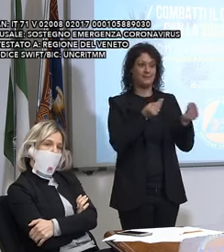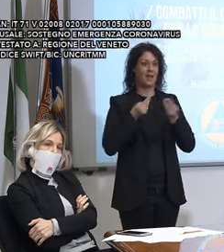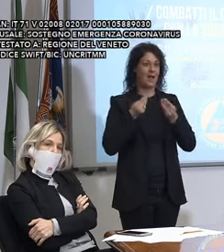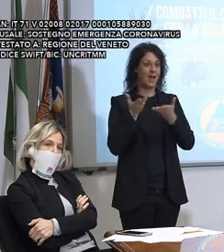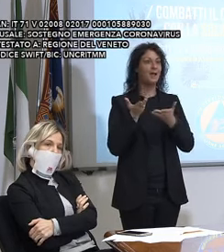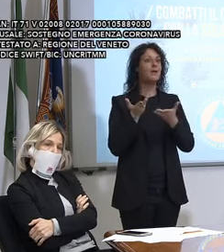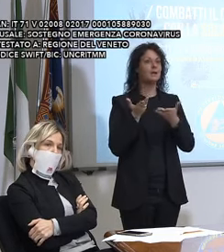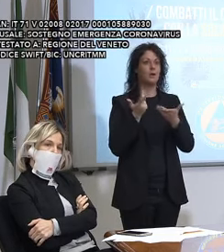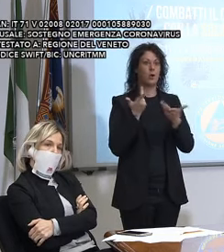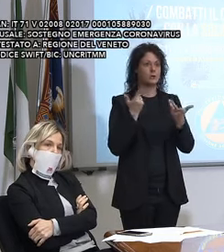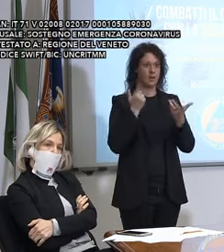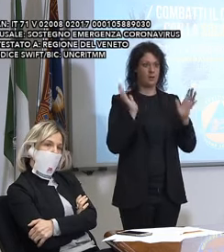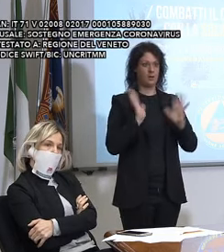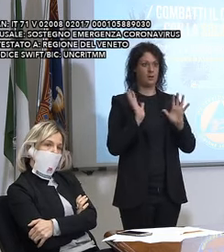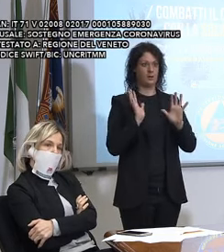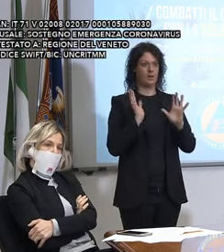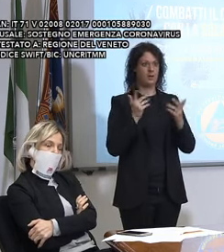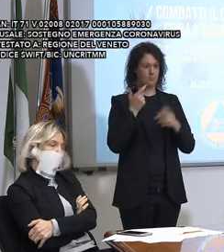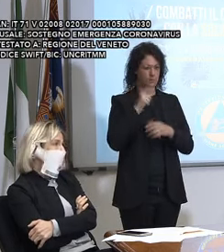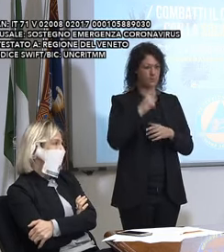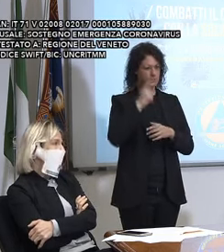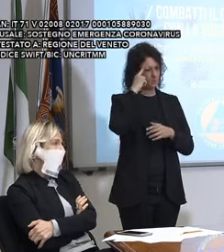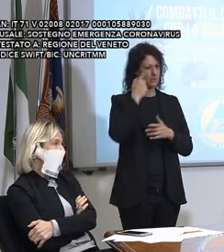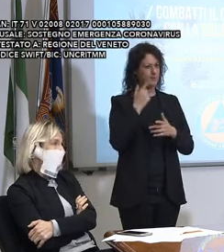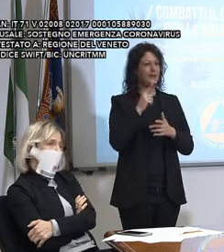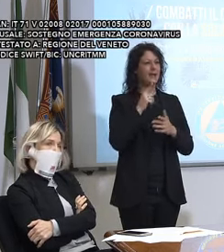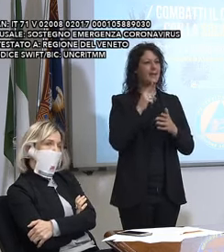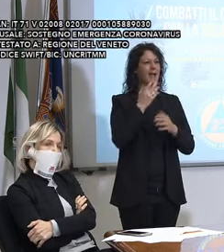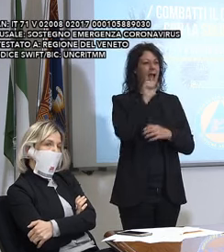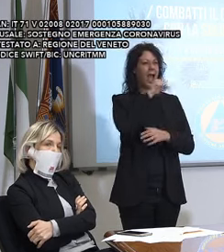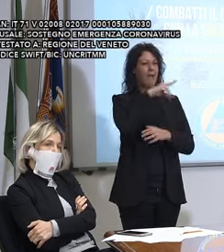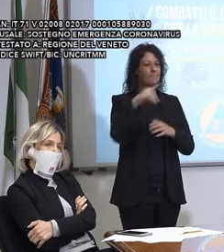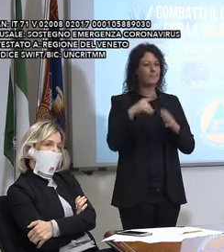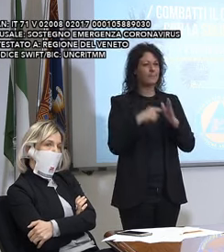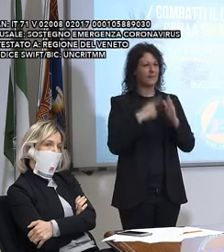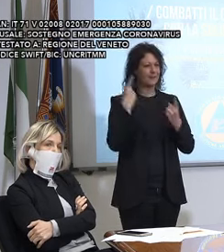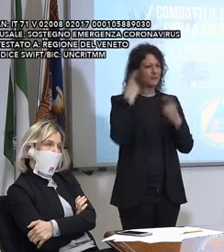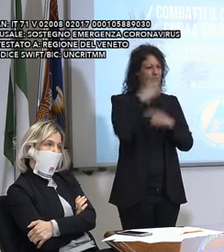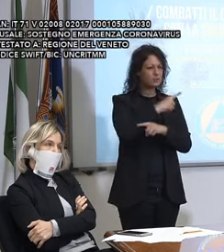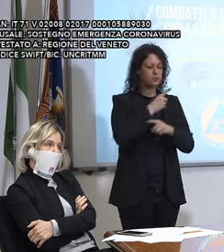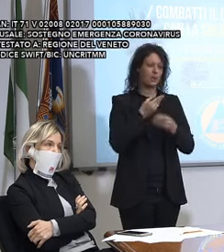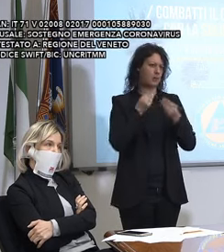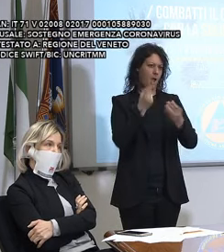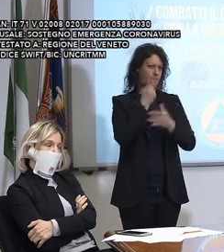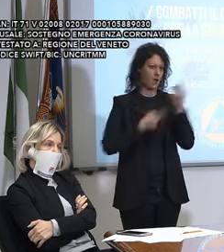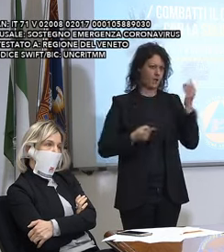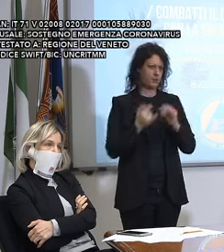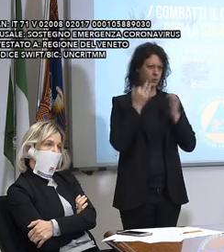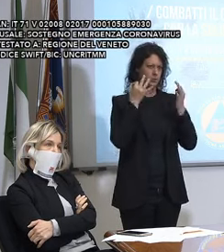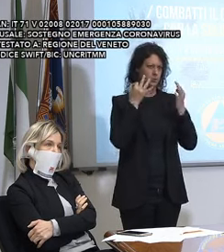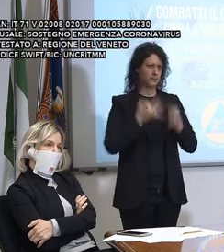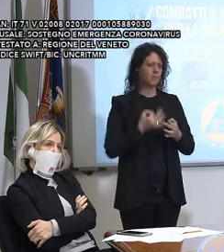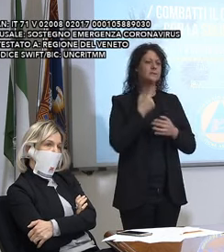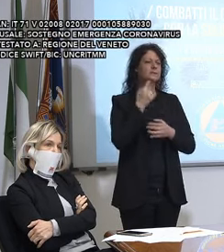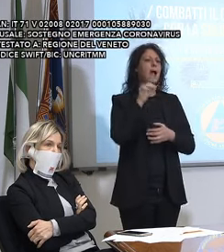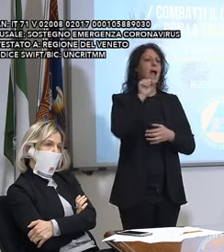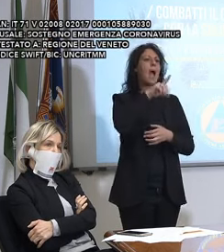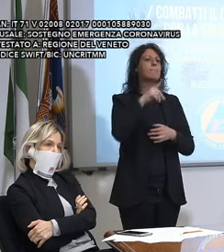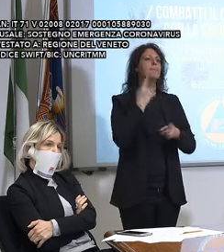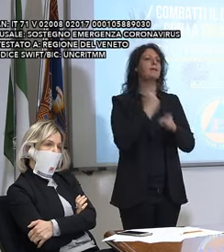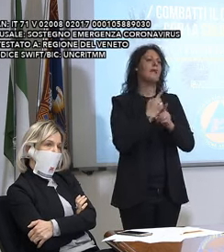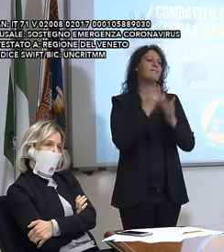cioè andare a testare una roba che è già difficile da applicare vuol dire fallimento garantito, cioè deve essere un'app semplice e che ci